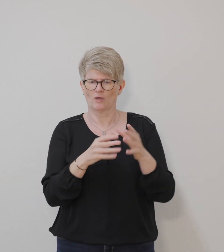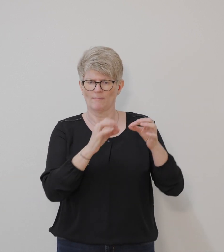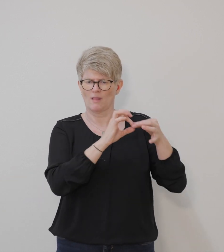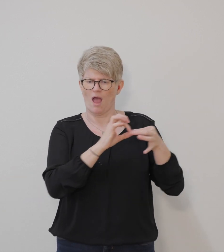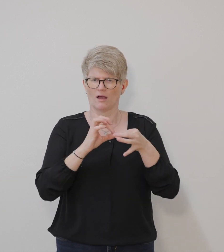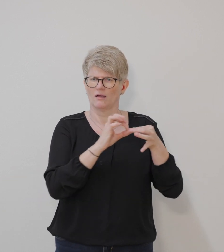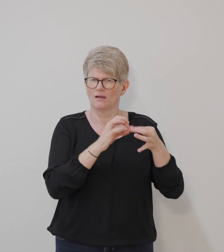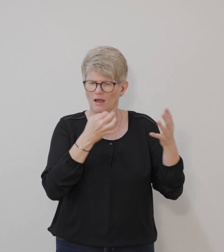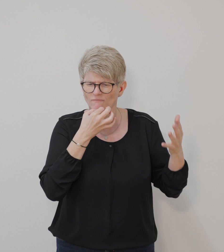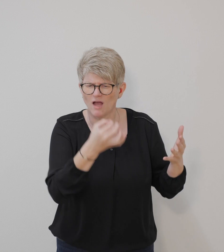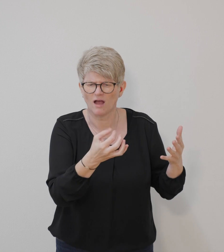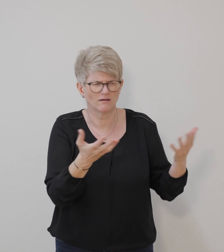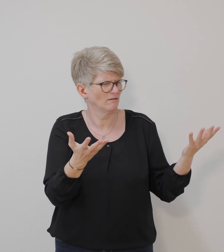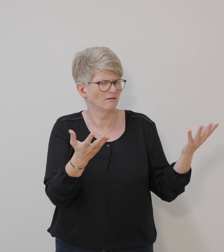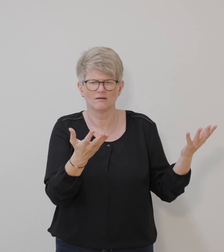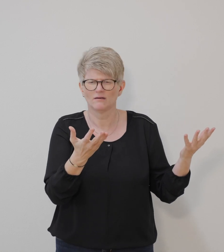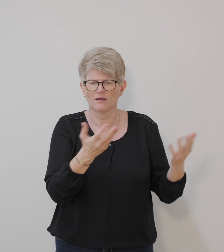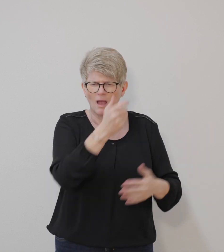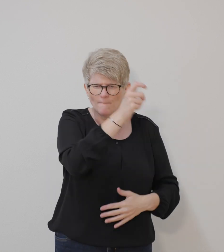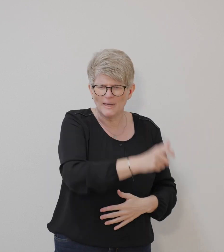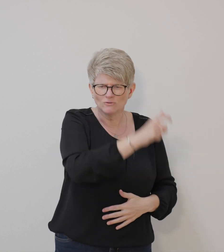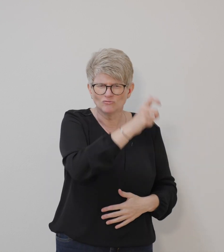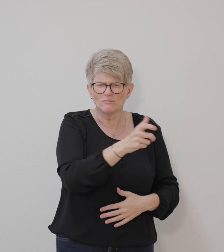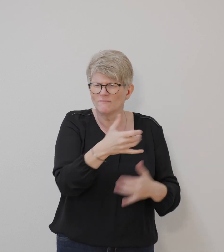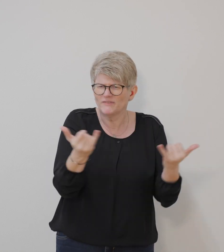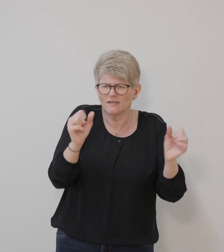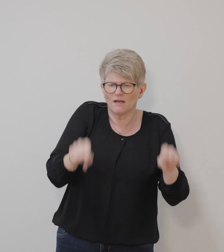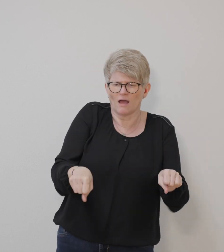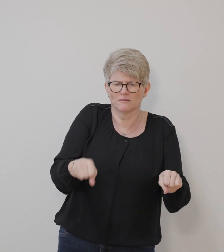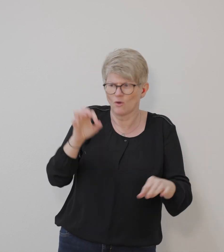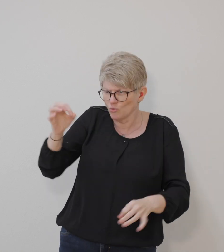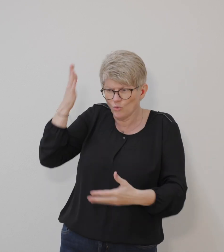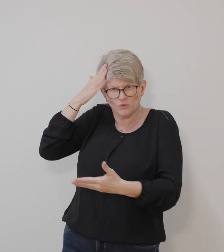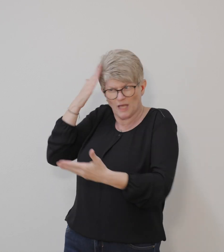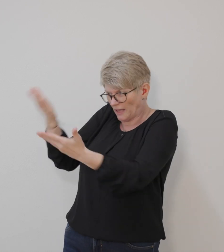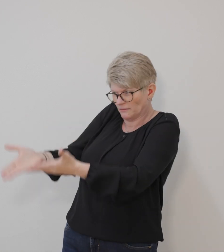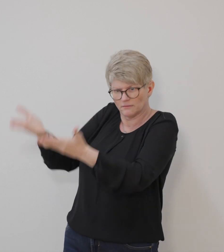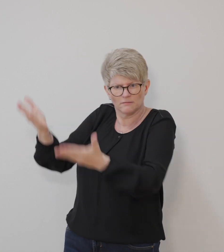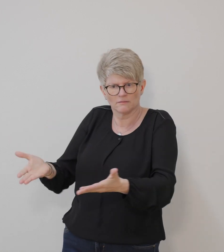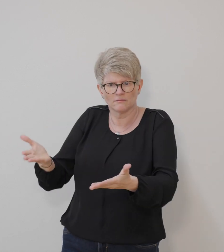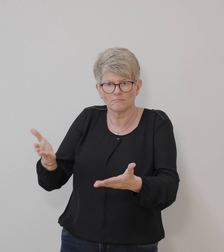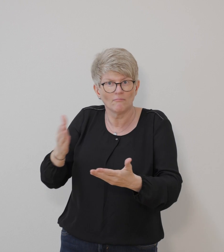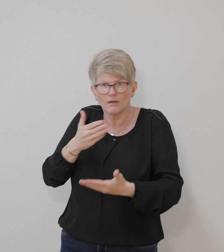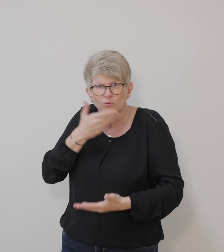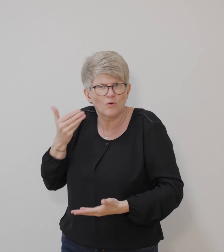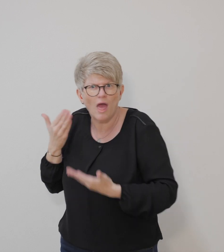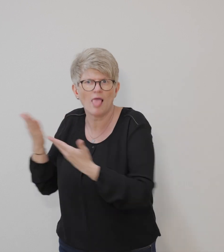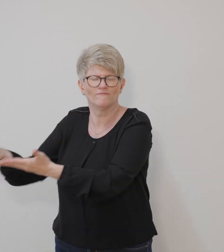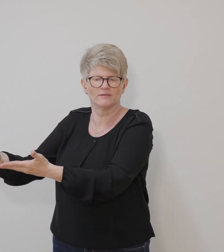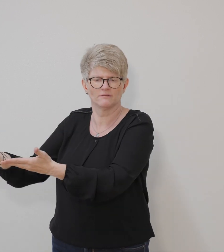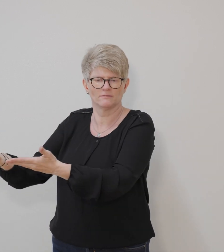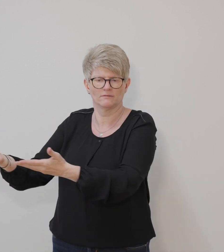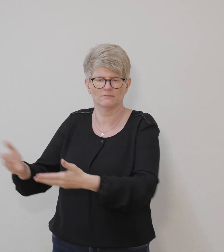bisherigen Ergebnis der Ermittlungen, wie er ins Wasser fiel. Wie können Menschen, die sich gut kennen, die